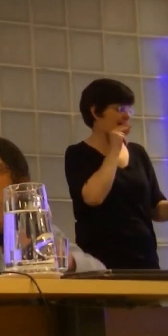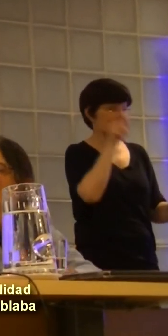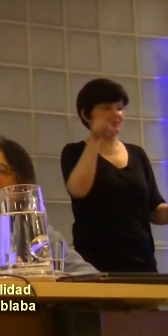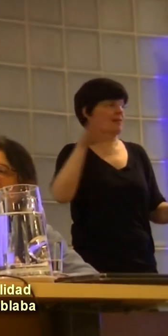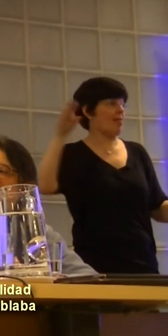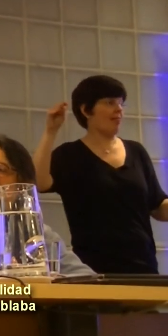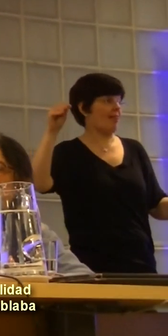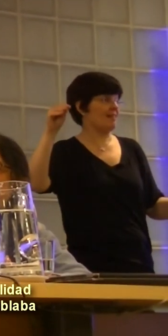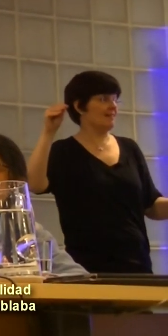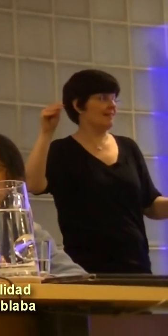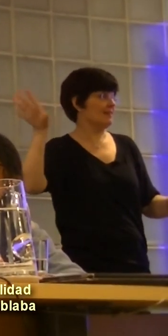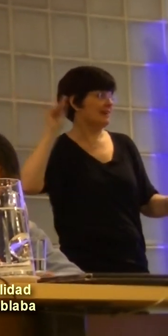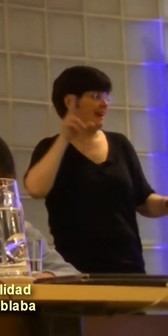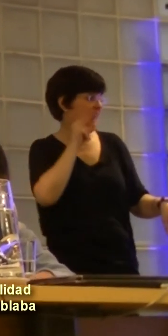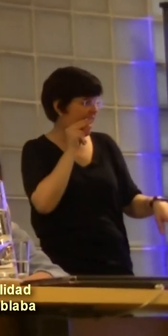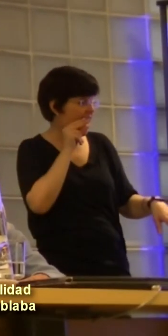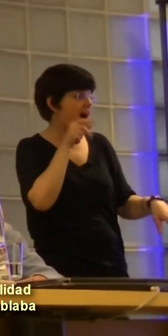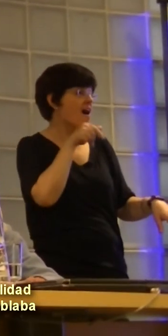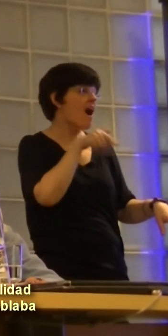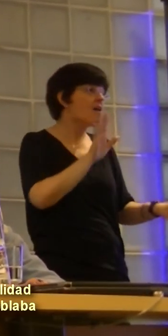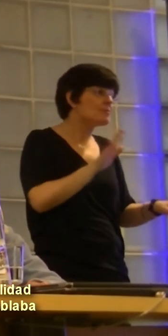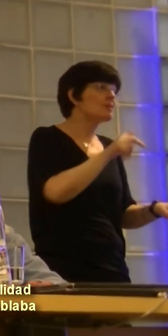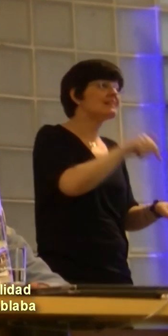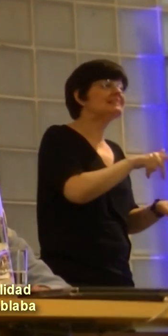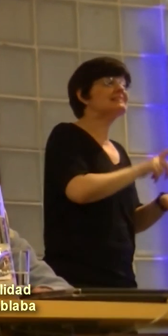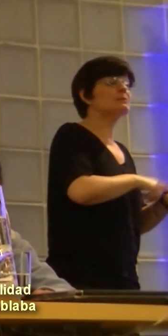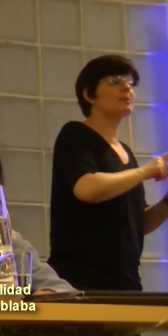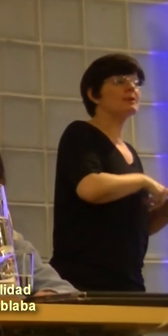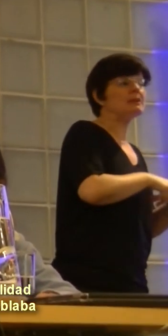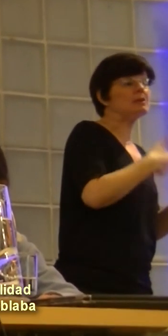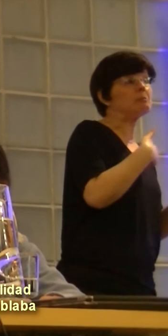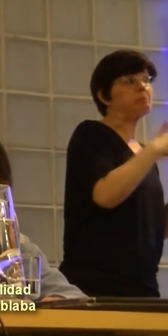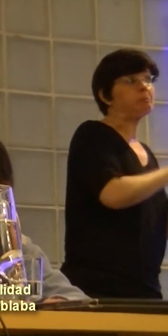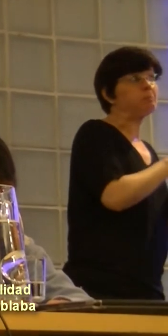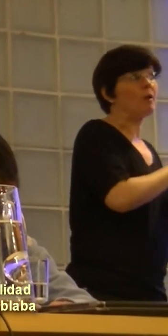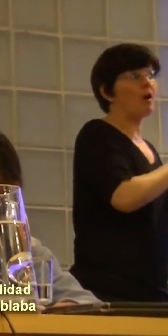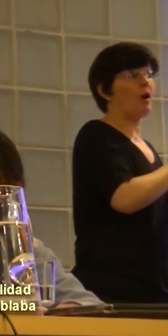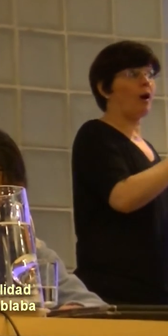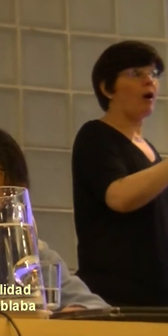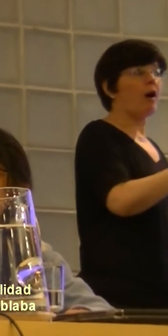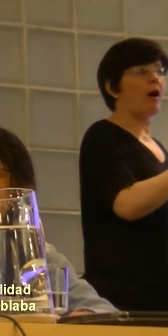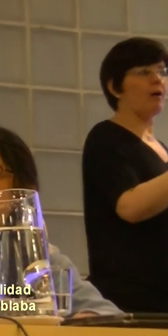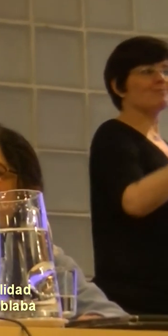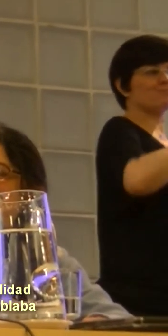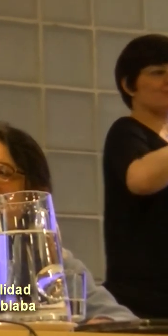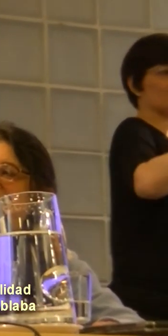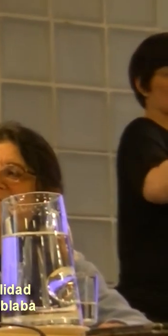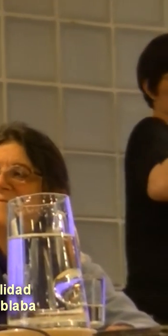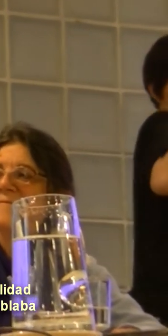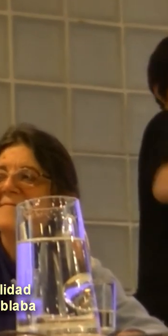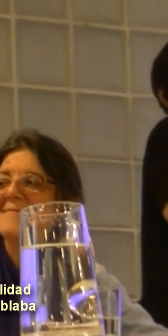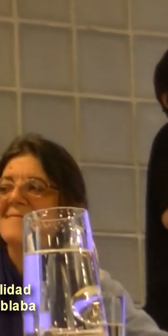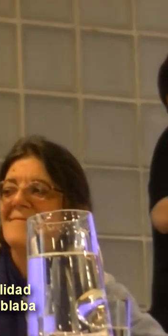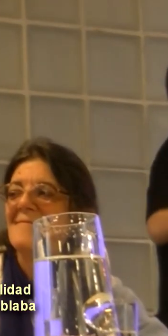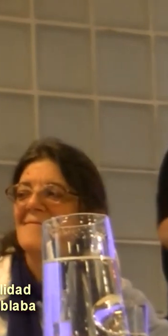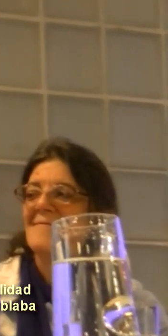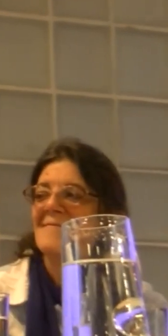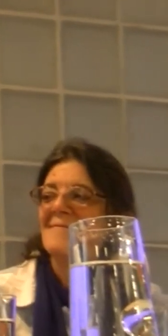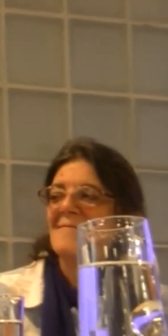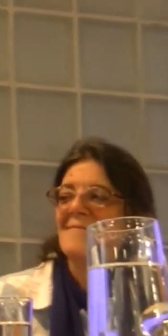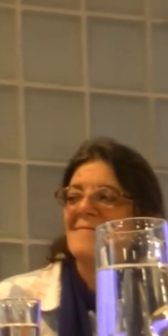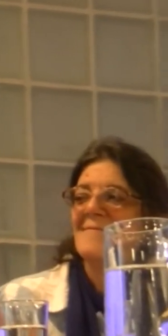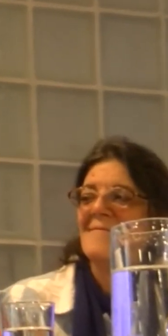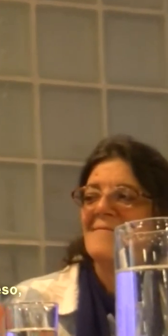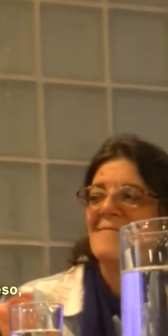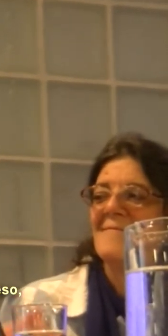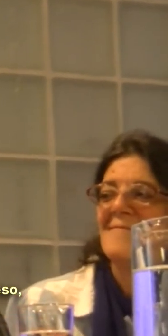hablando, en ese momento hubiese desarrollado una habilidad musical envidiable, pero si alguien venía y me